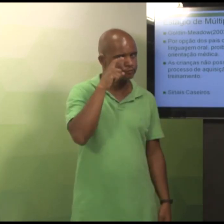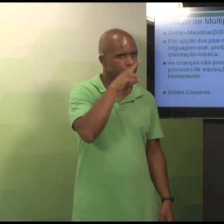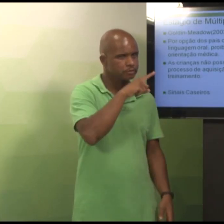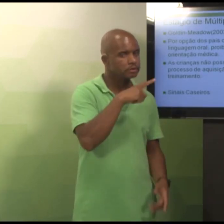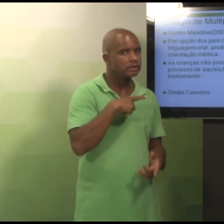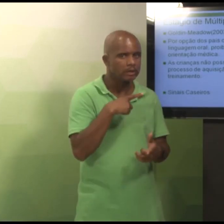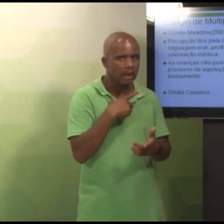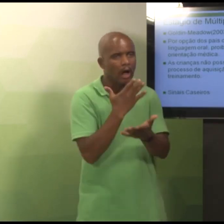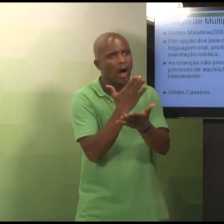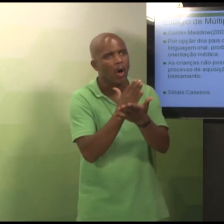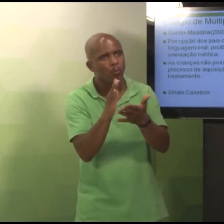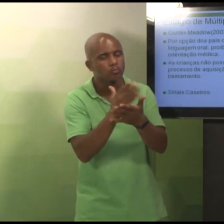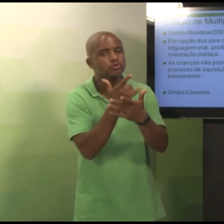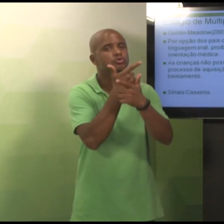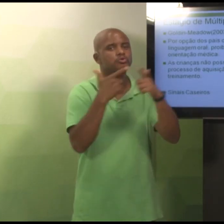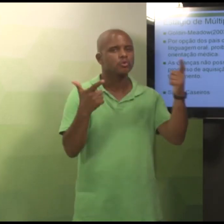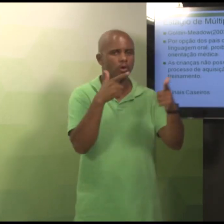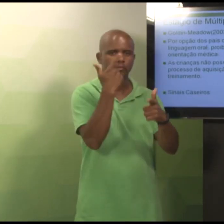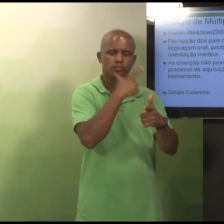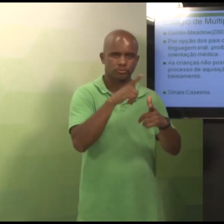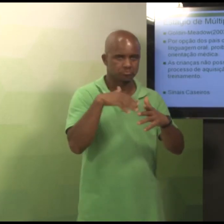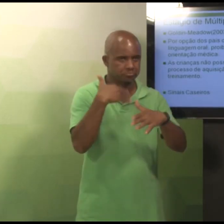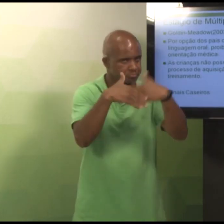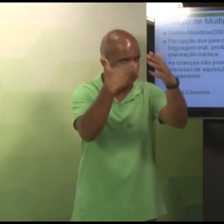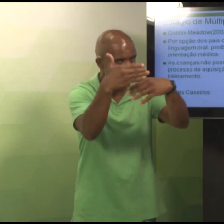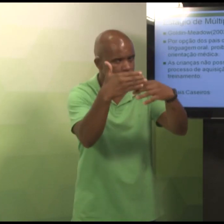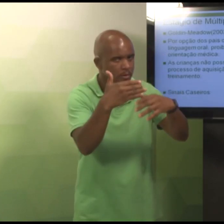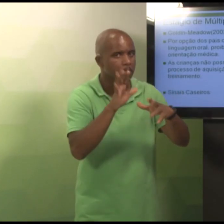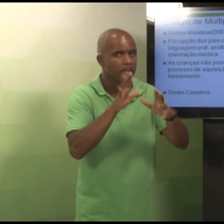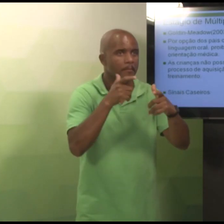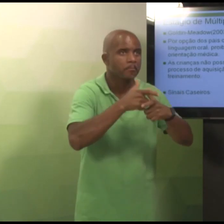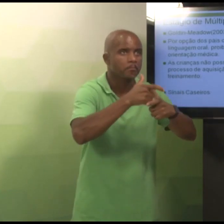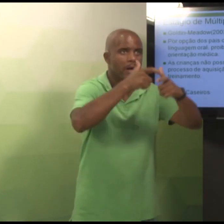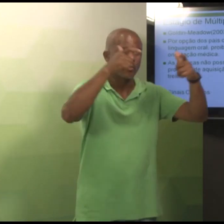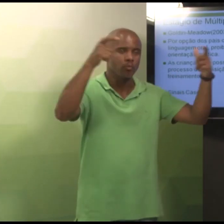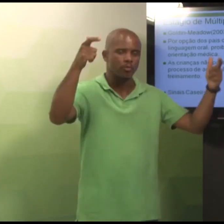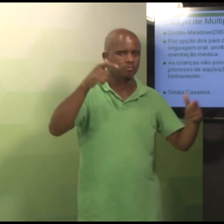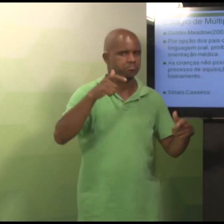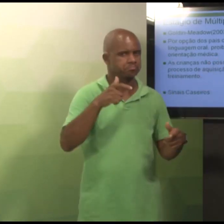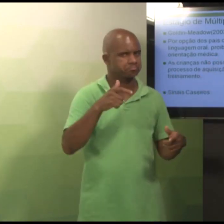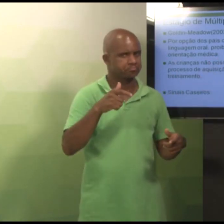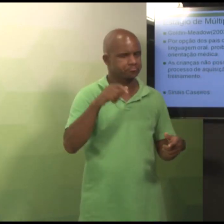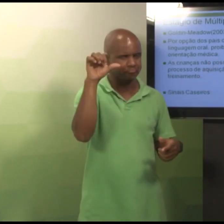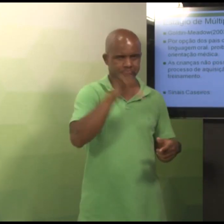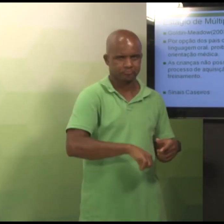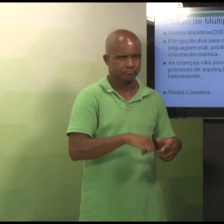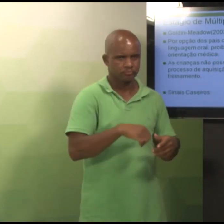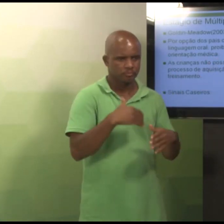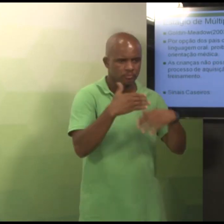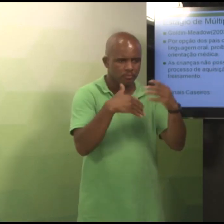Ele vai ter muita dificuldade. Alguns não vão conseguir desenvolver, a maioria não irão